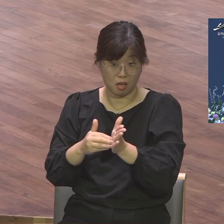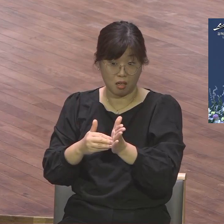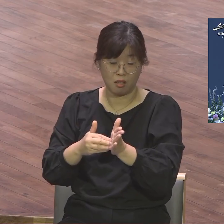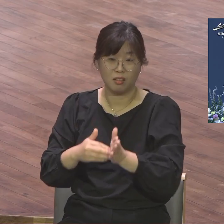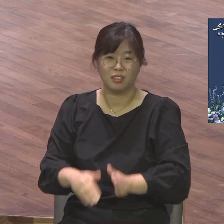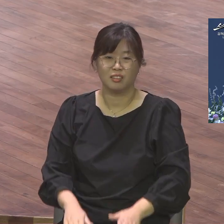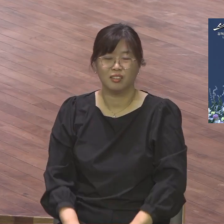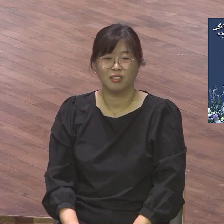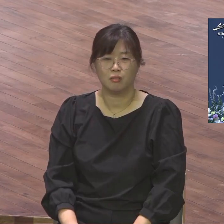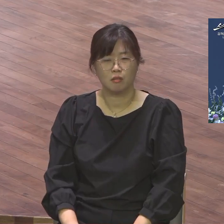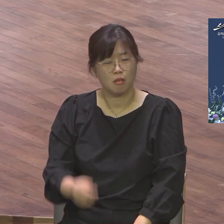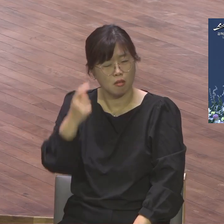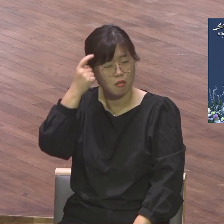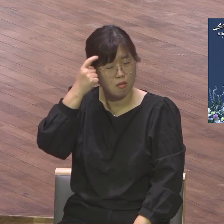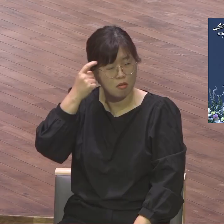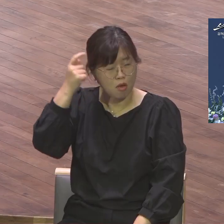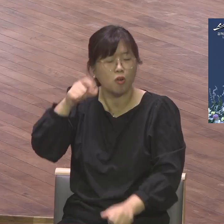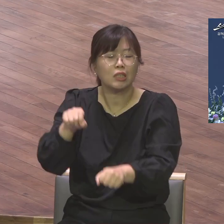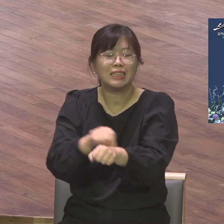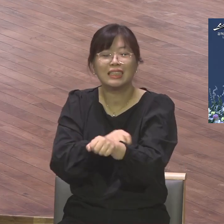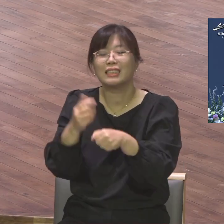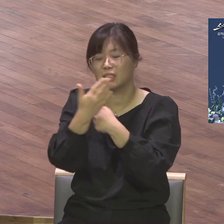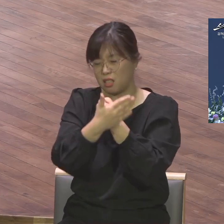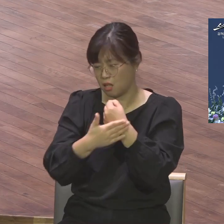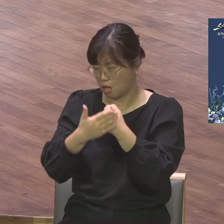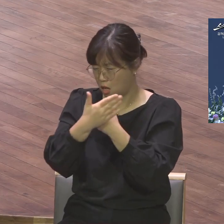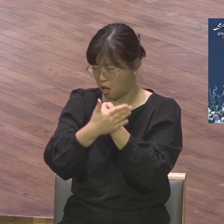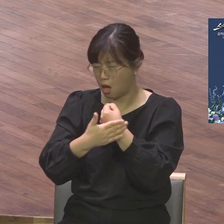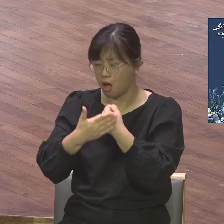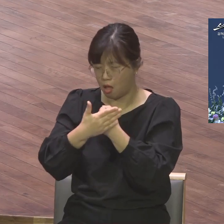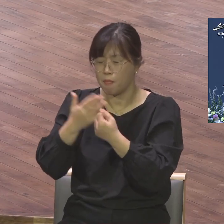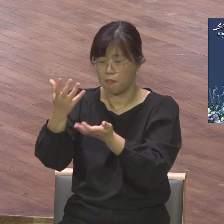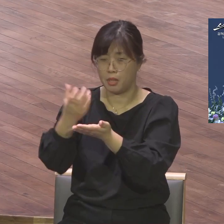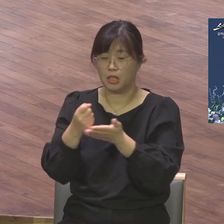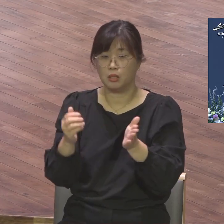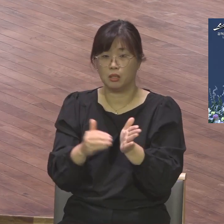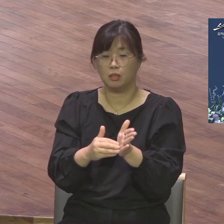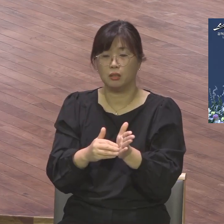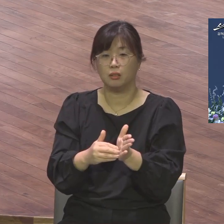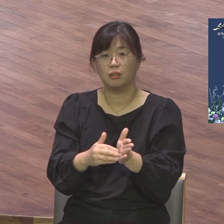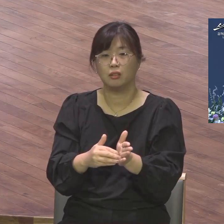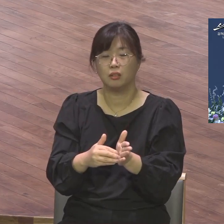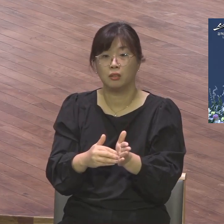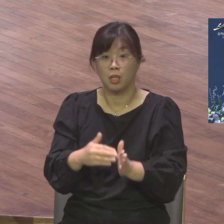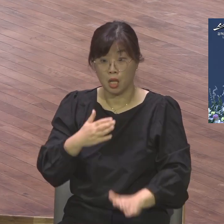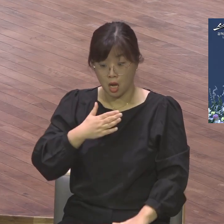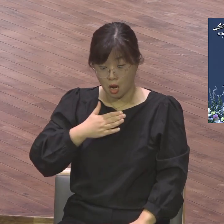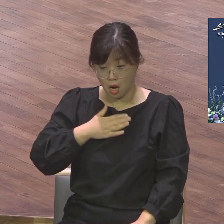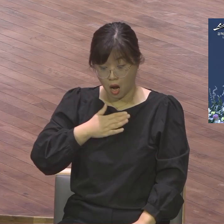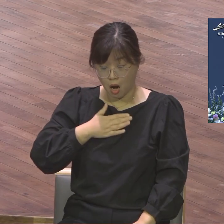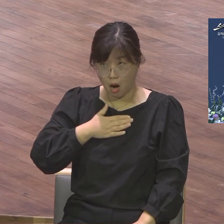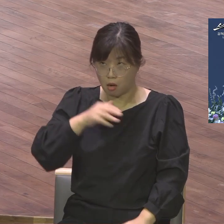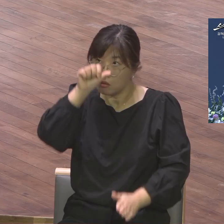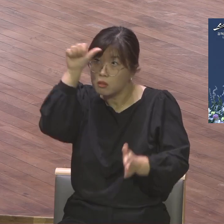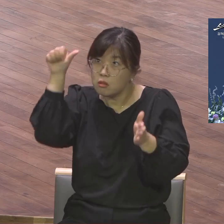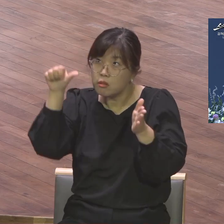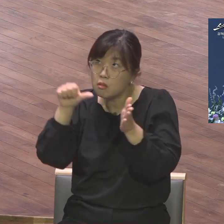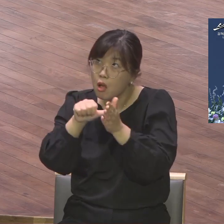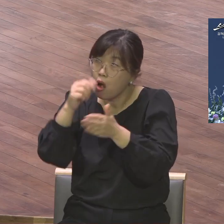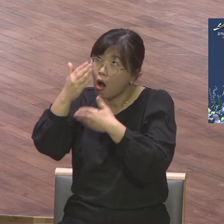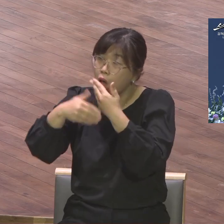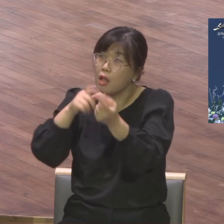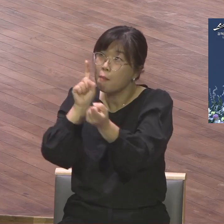영적 특혜 인생이기 때문에 우리의 삶 자체가 감사가 넘치는